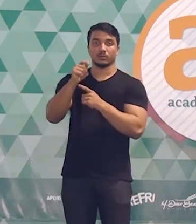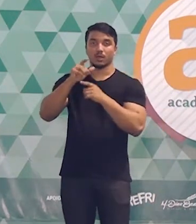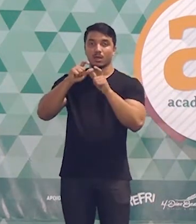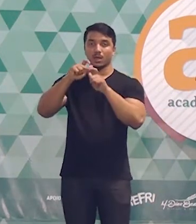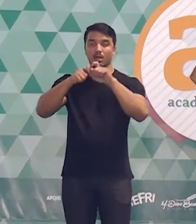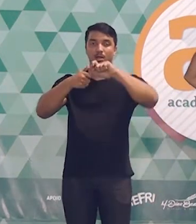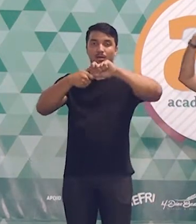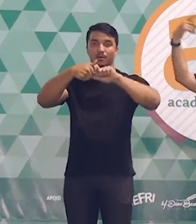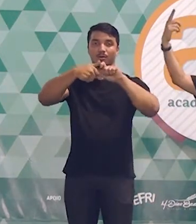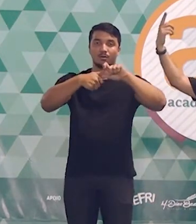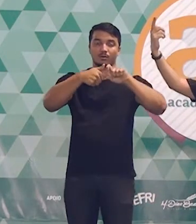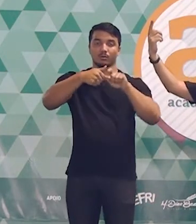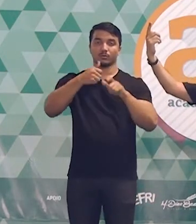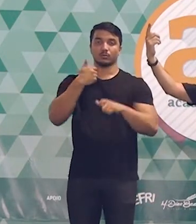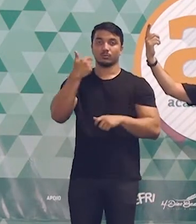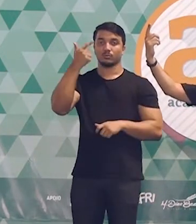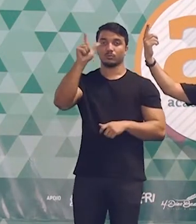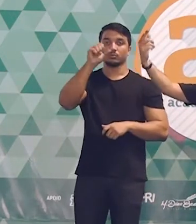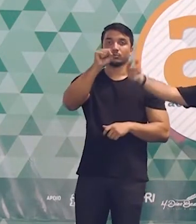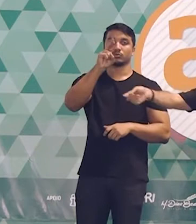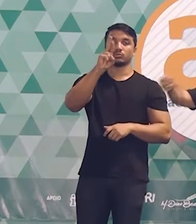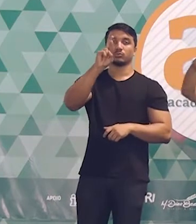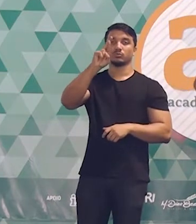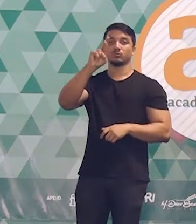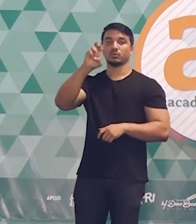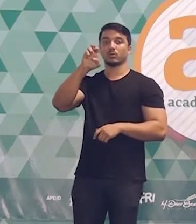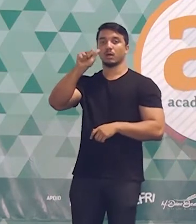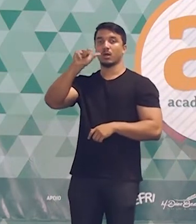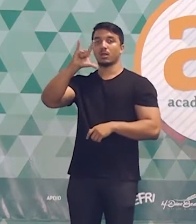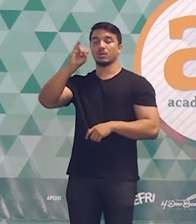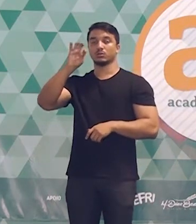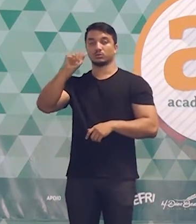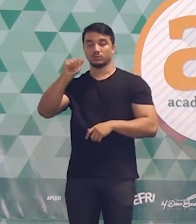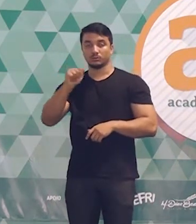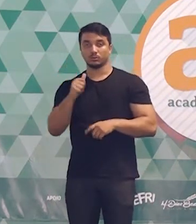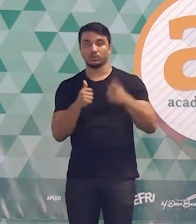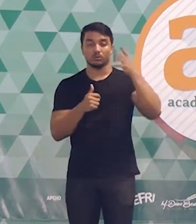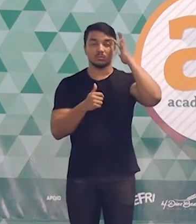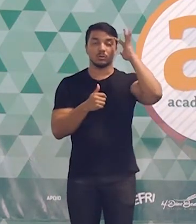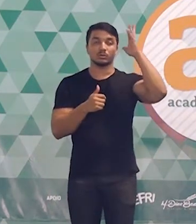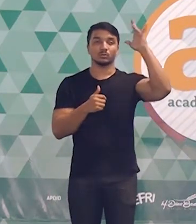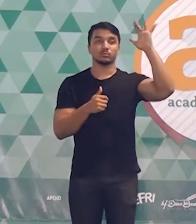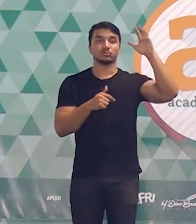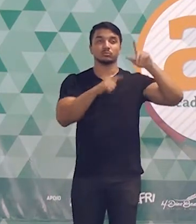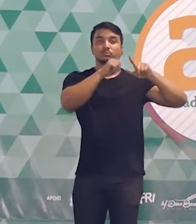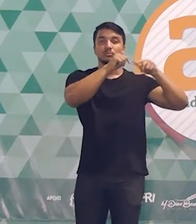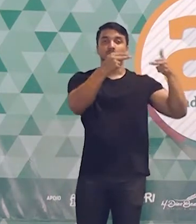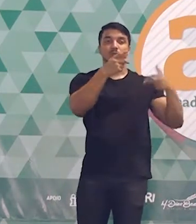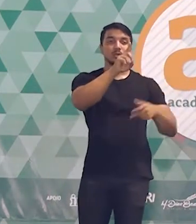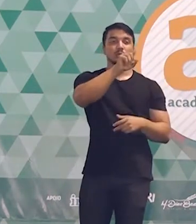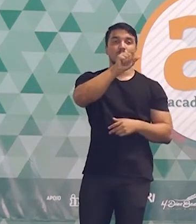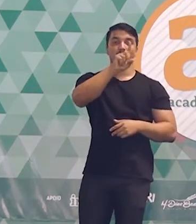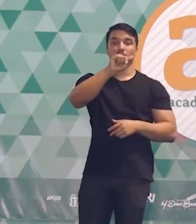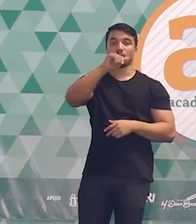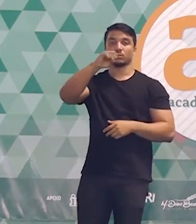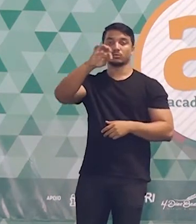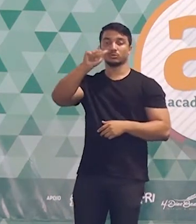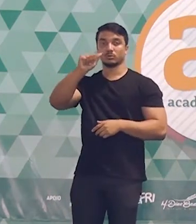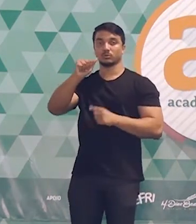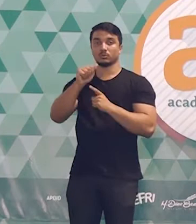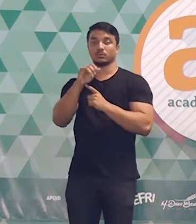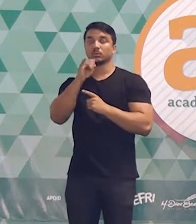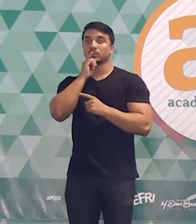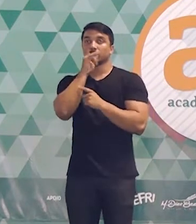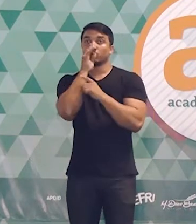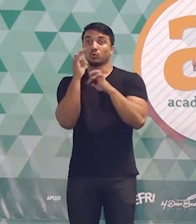imagina uma obra surrealista, imagina um objeto artístico dadaísta,